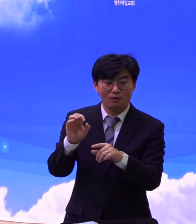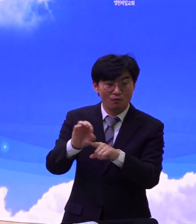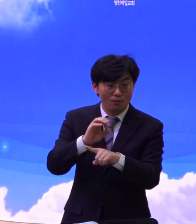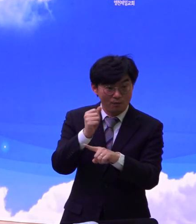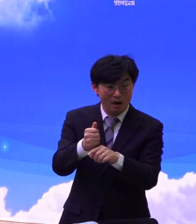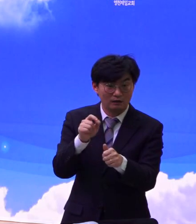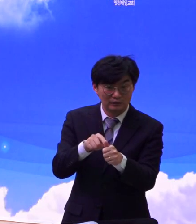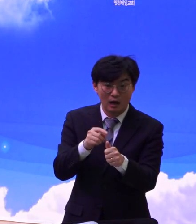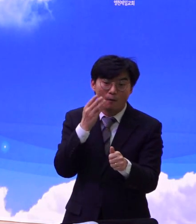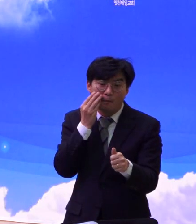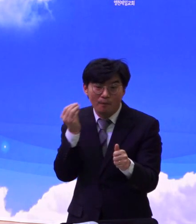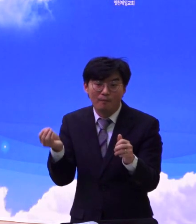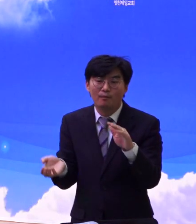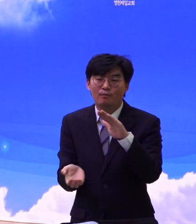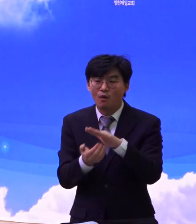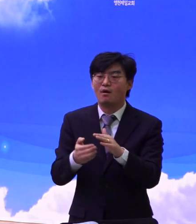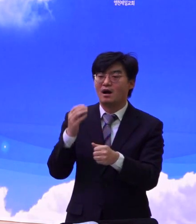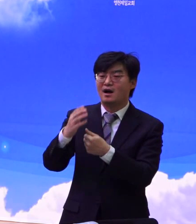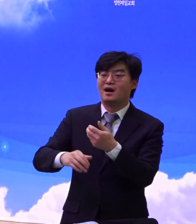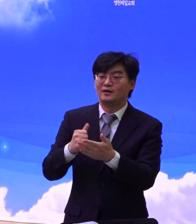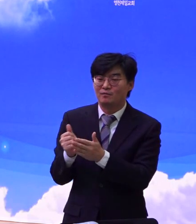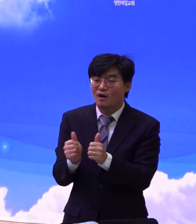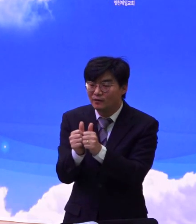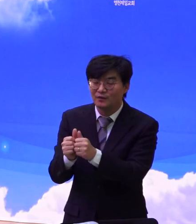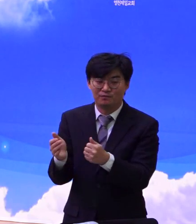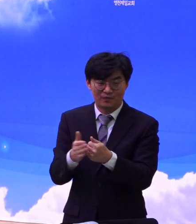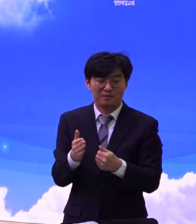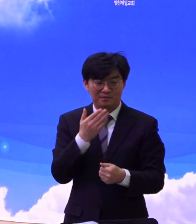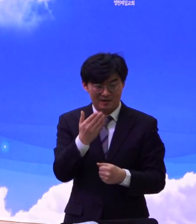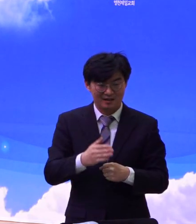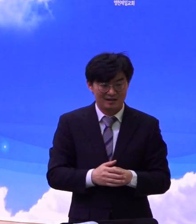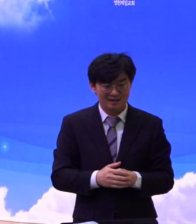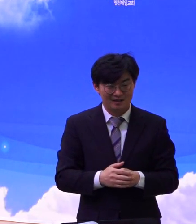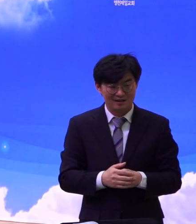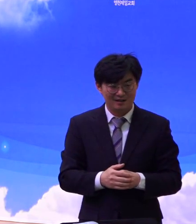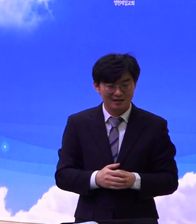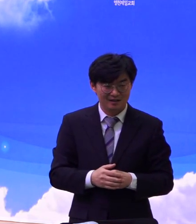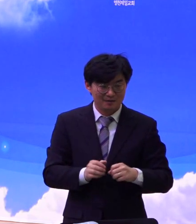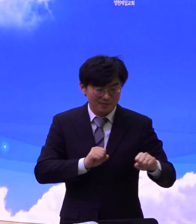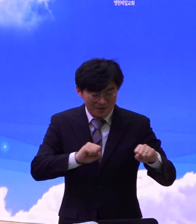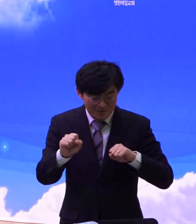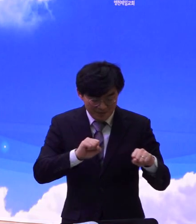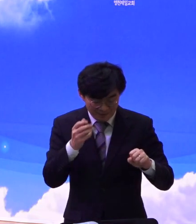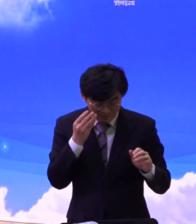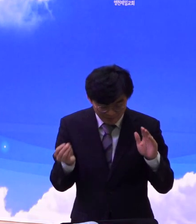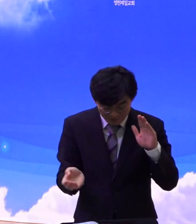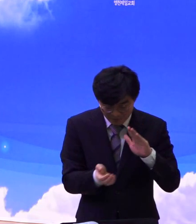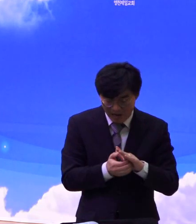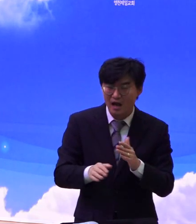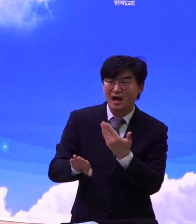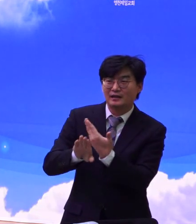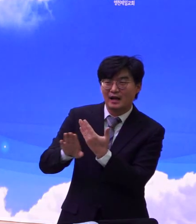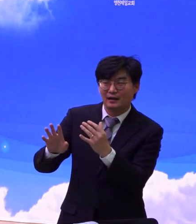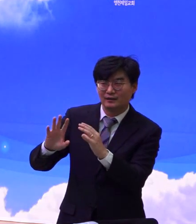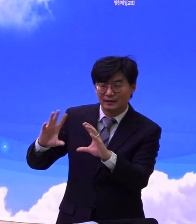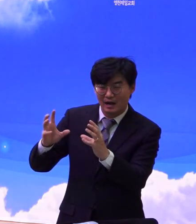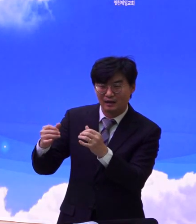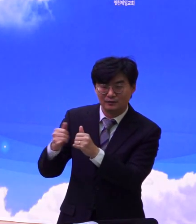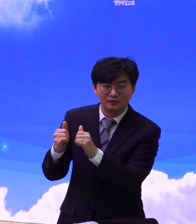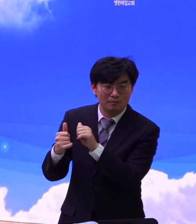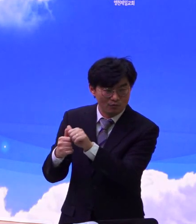하셨고 형통하게 하시니까 그가 형통했던 것입니다. 그리고 대적들을 물리치고 승리하도록 하나님이